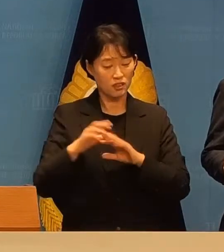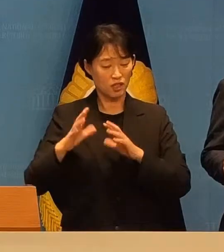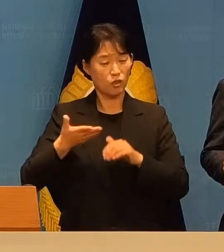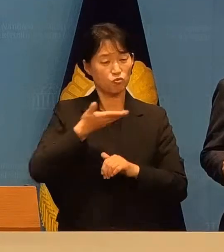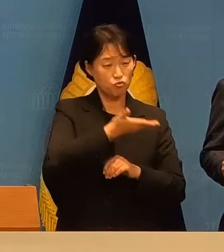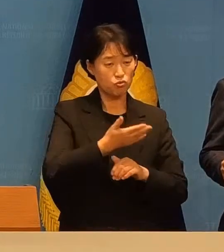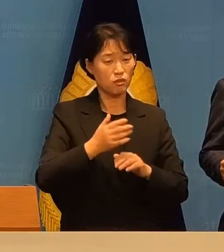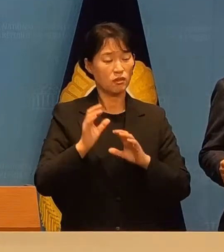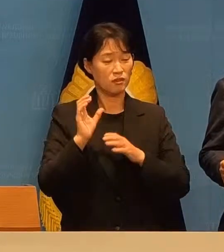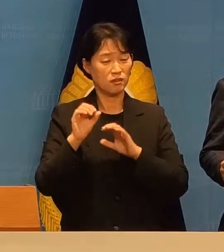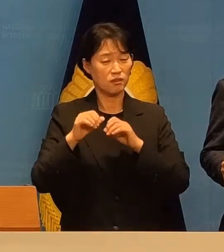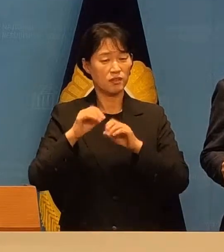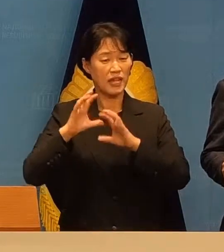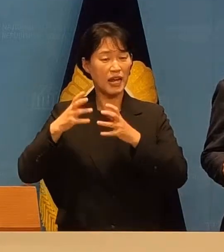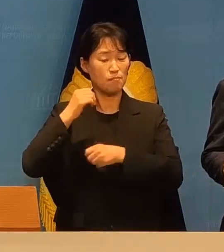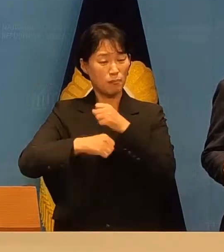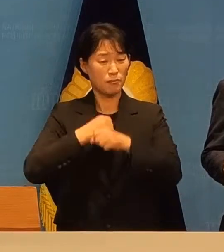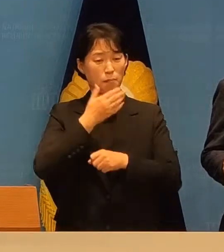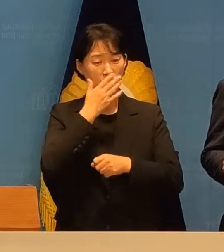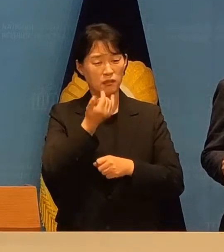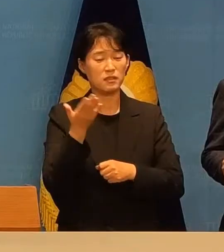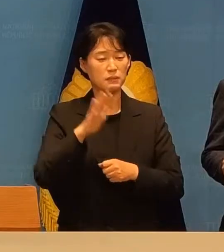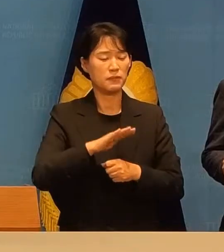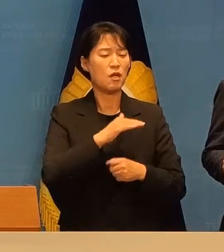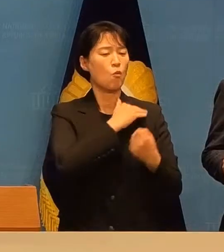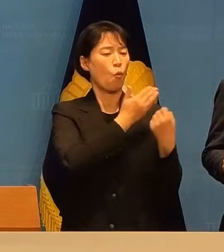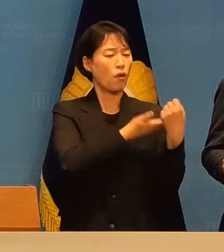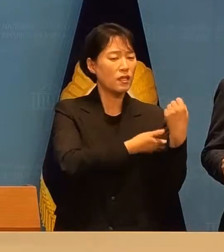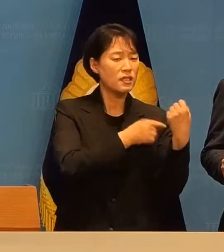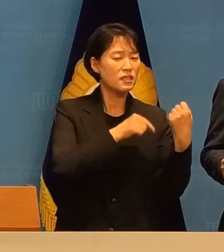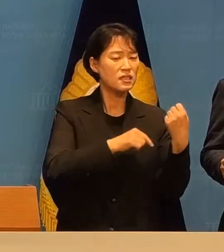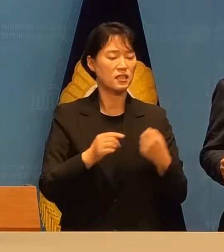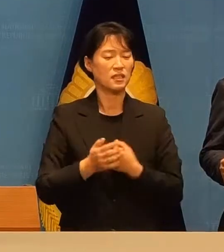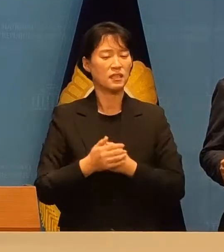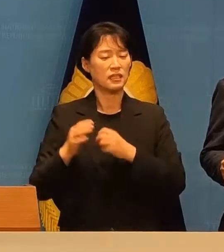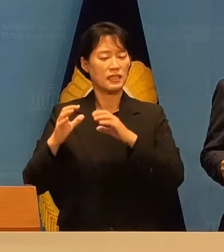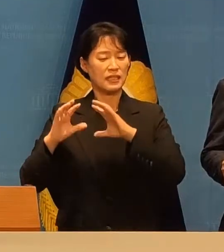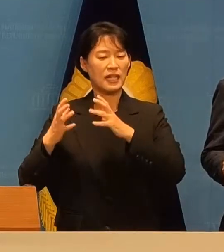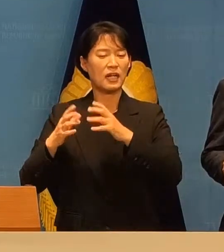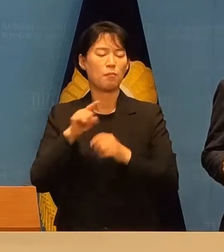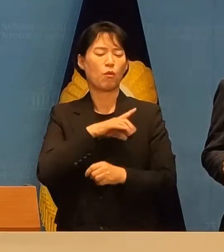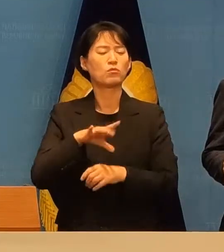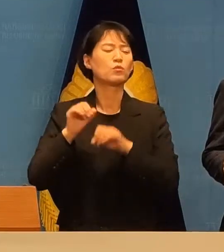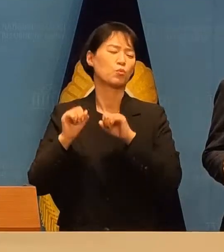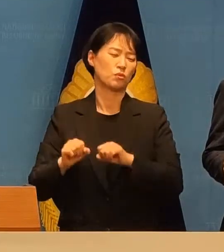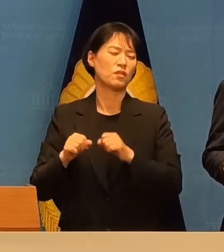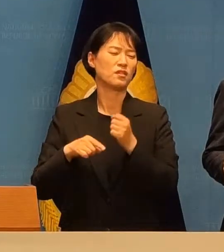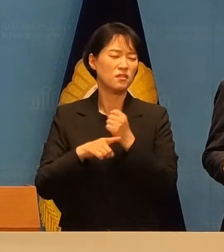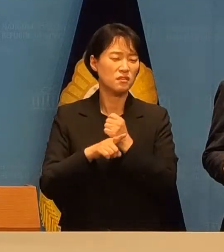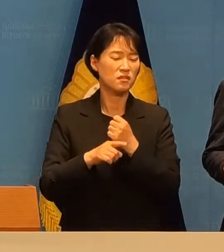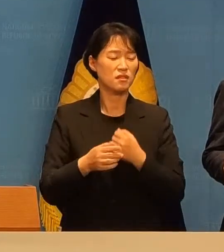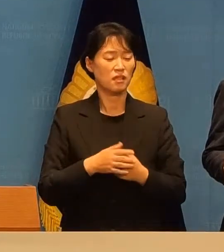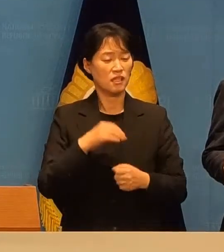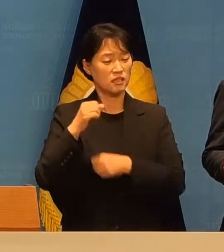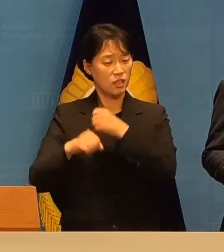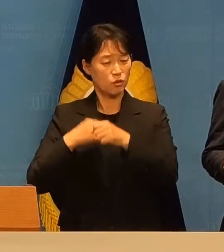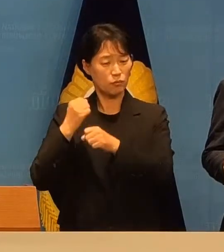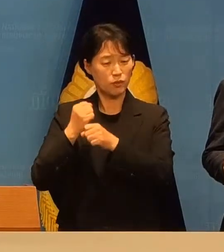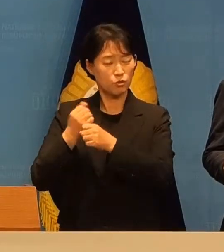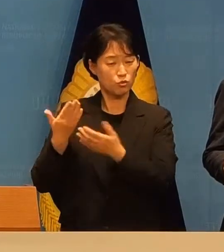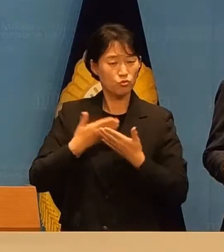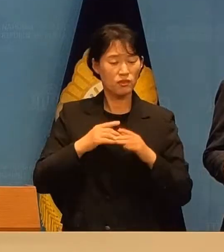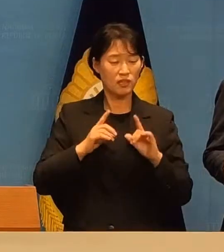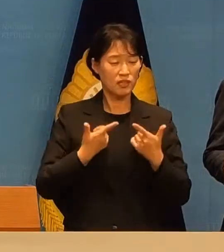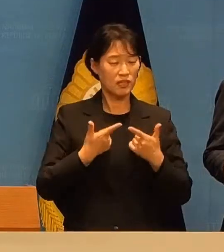거둘 수 있는 것입니다. 그러나 권리란 국가가 먼저 존재하는 것입니다. 국가는 자유를 만들어주는 존재가